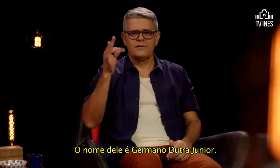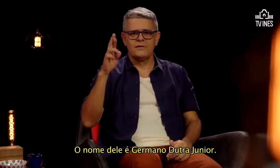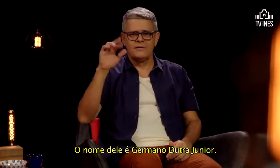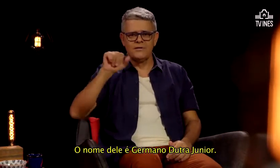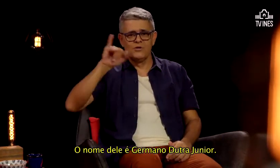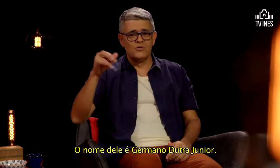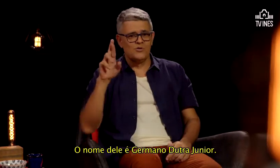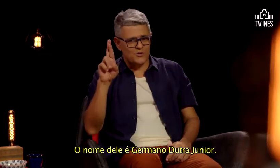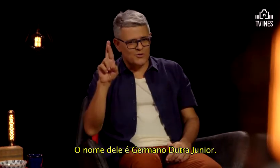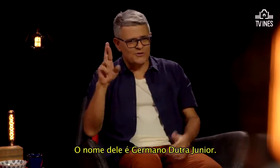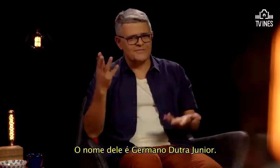Dutra Jr.